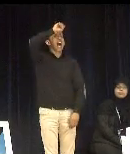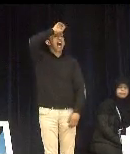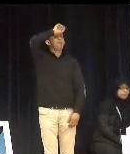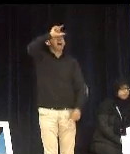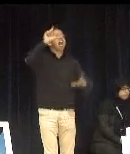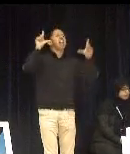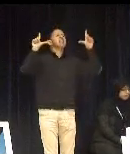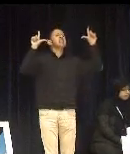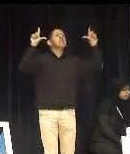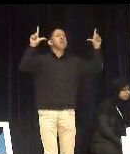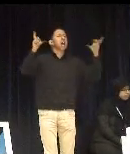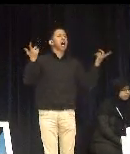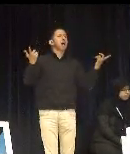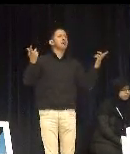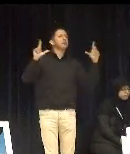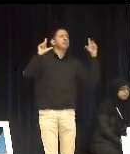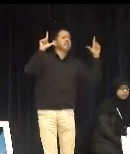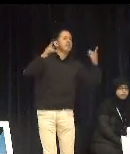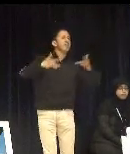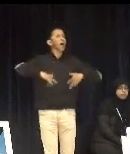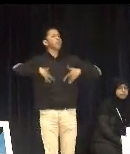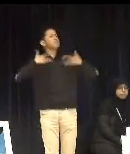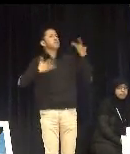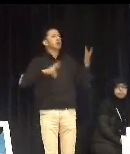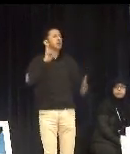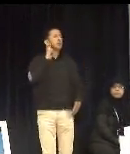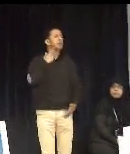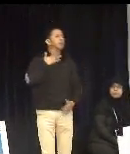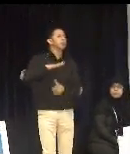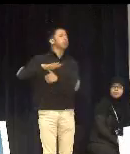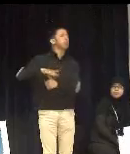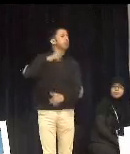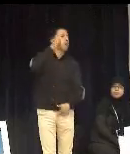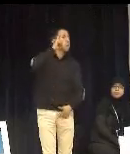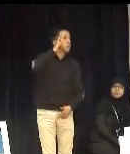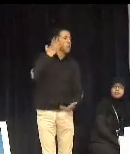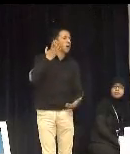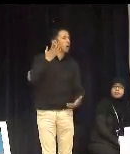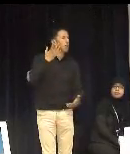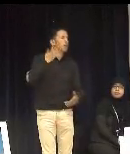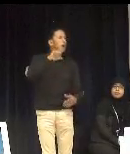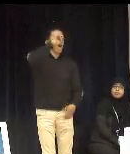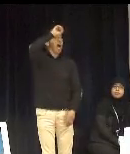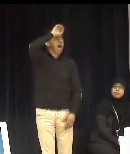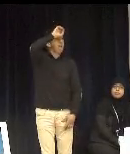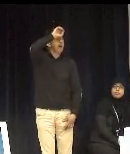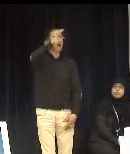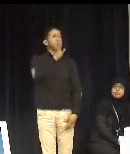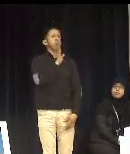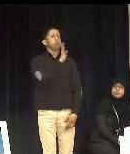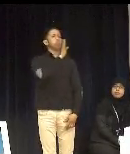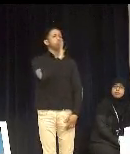لتشجيع المسرح لهذه الشريحة وكذلك فريق خاص